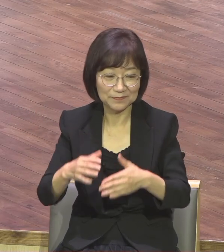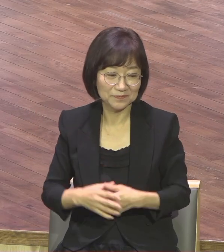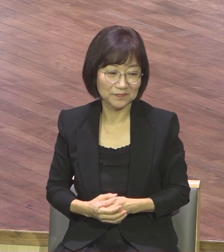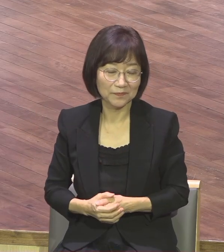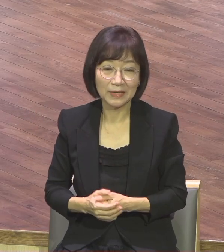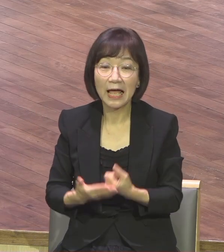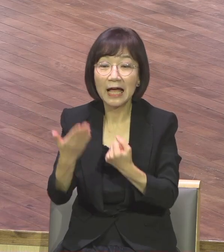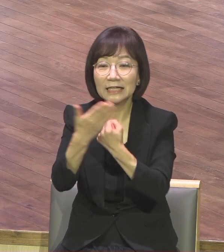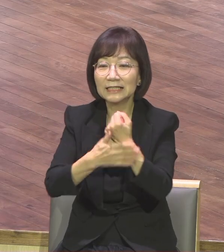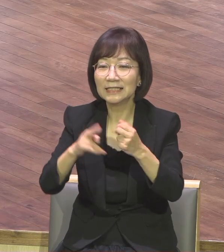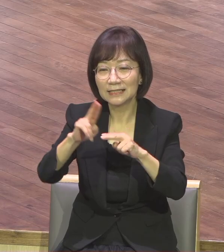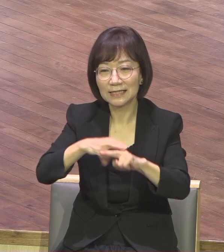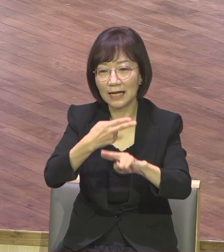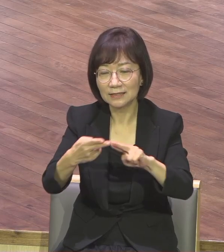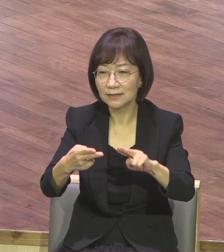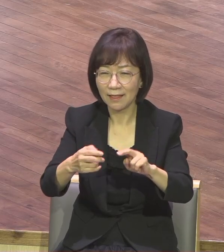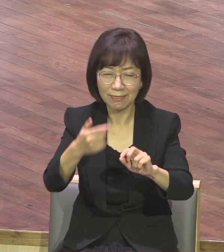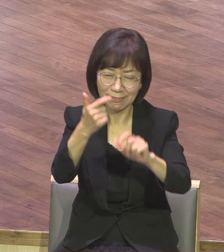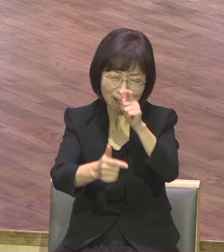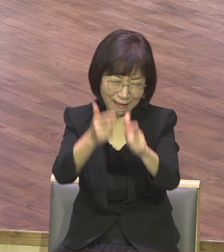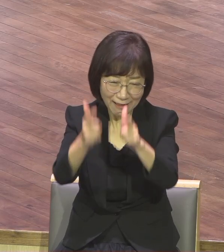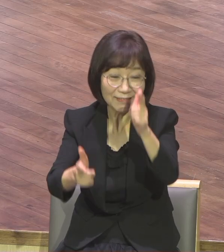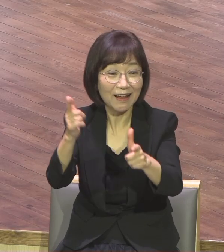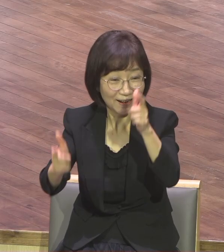따라 다양하게 주는 특징이 있어요.